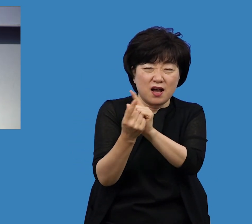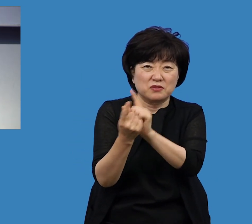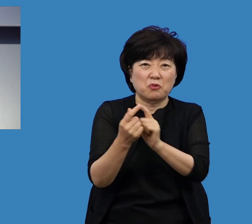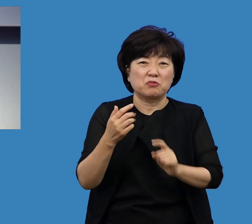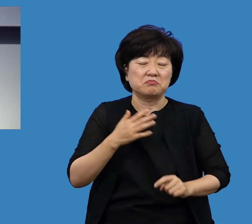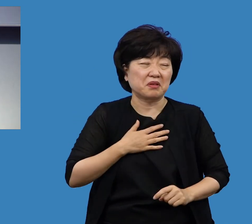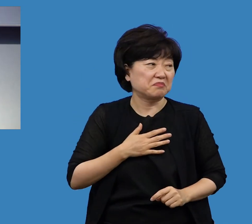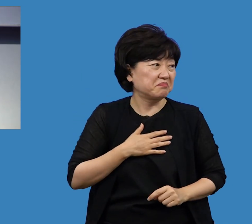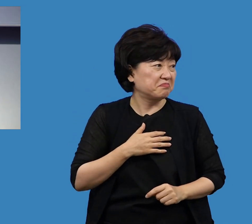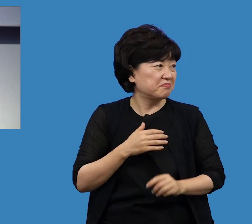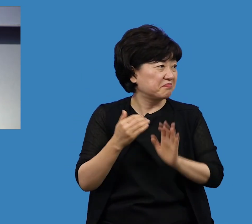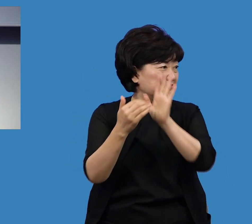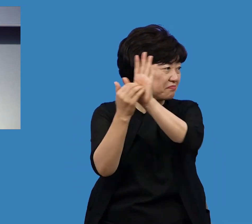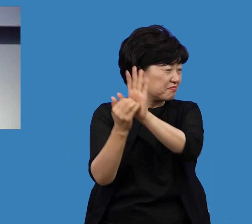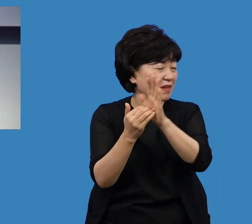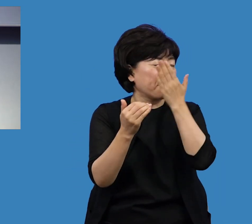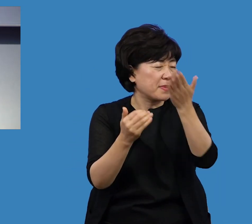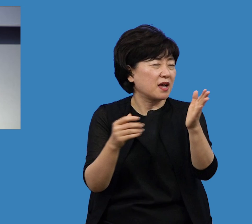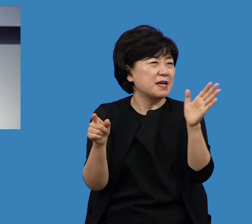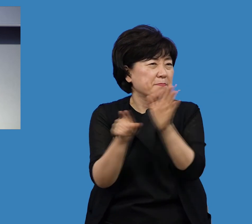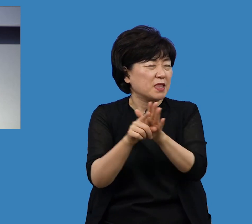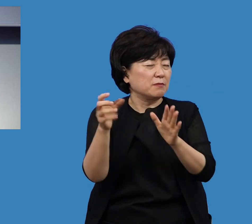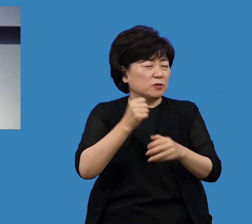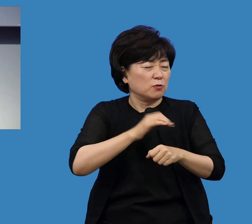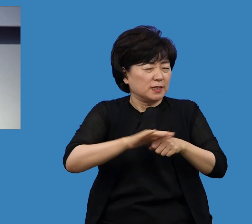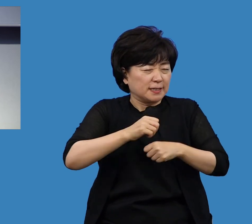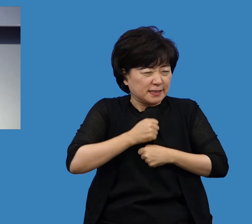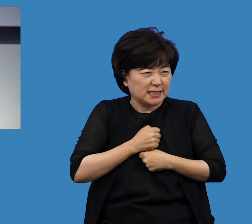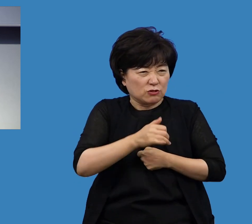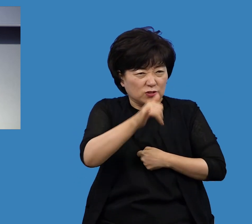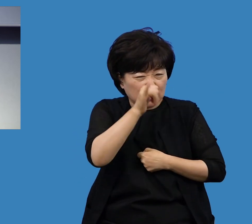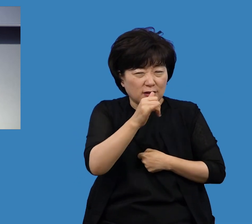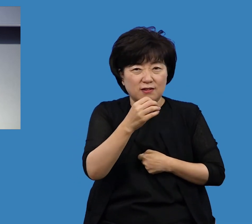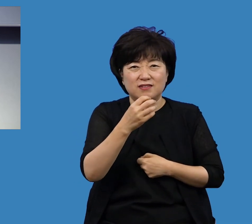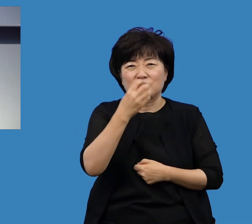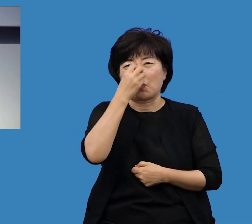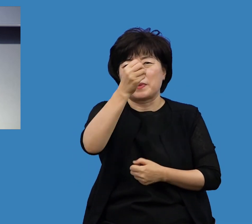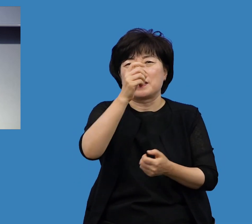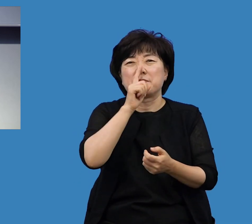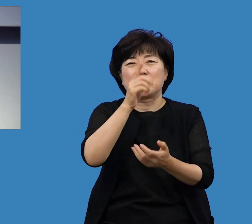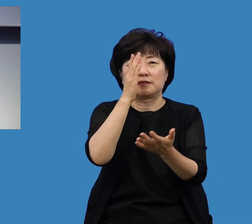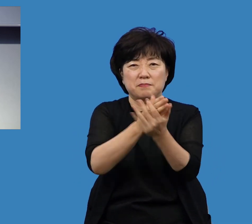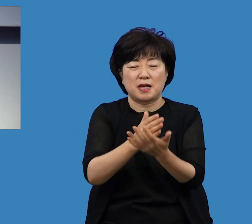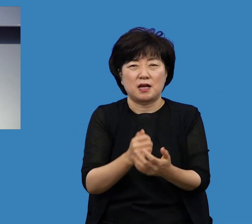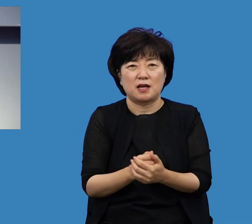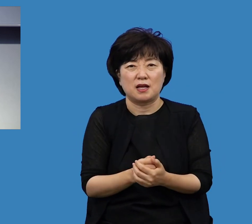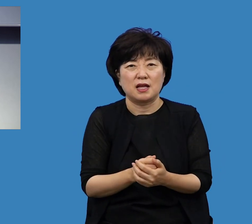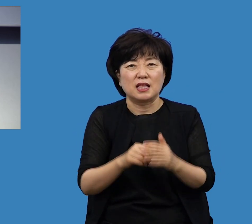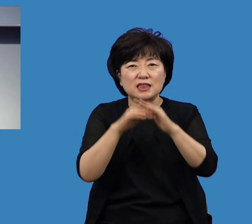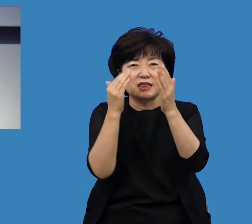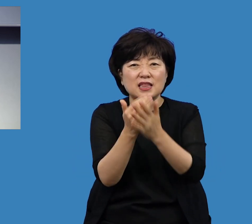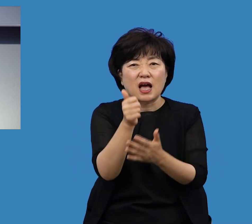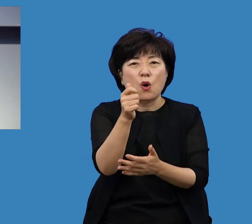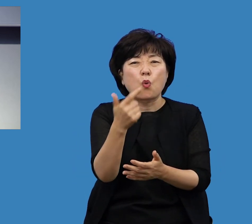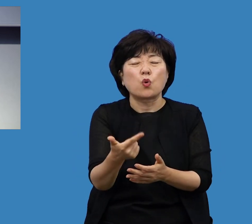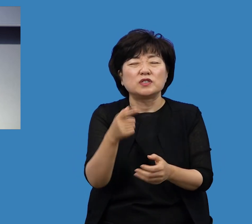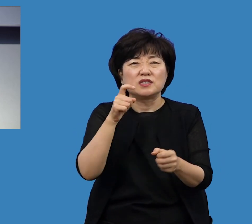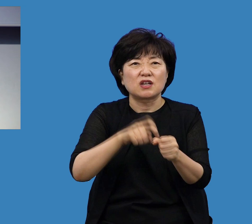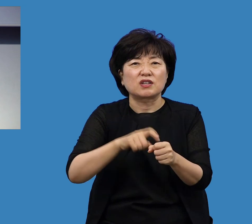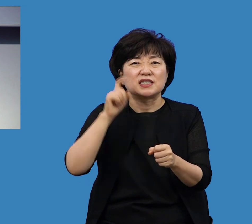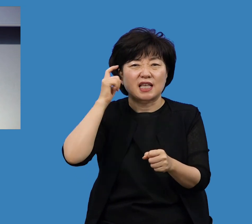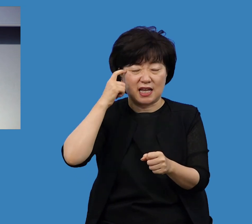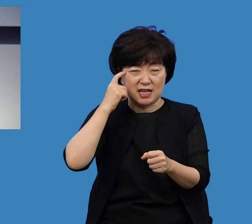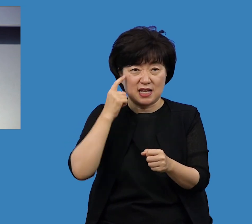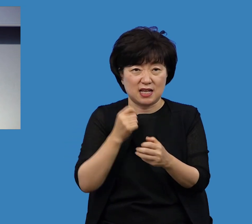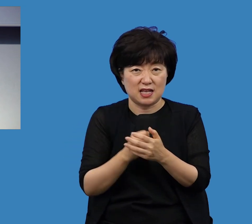내가 그리스도인으로서 내 믿음과 중심을 지킬 수 있어. 이런 교만한 얘기 하지 말라고. 그게 다 혼적인 생각이라고. 계속 그런